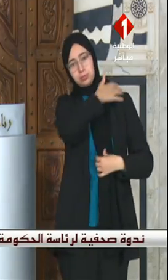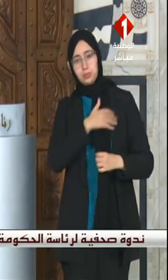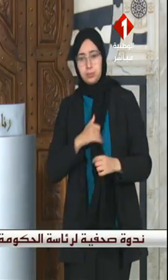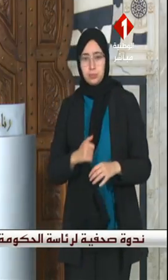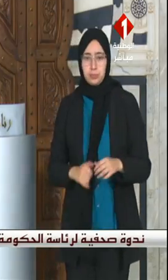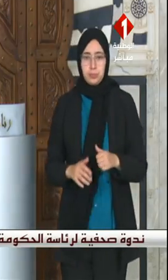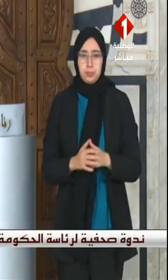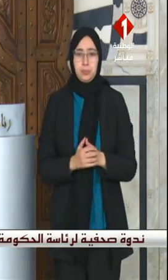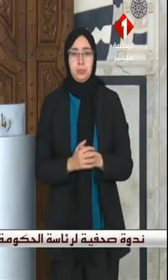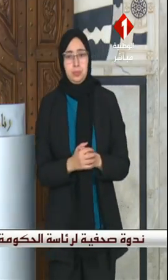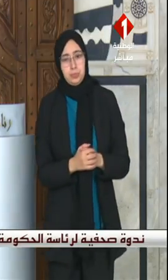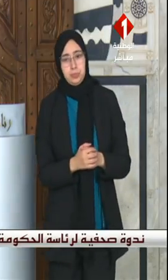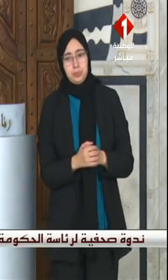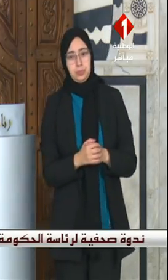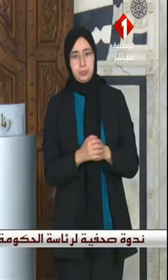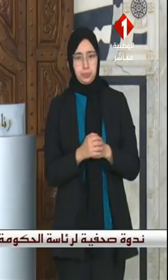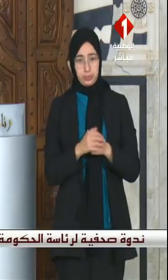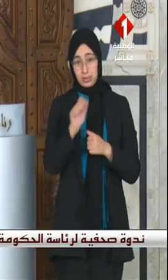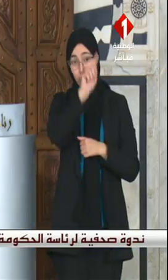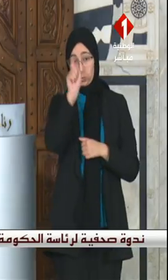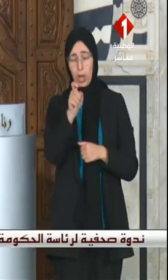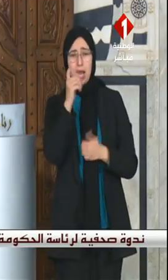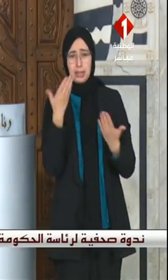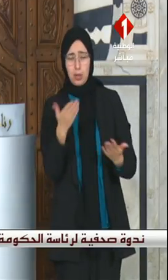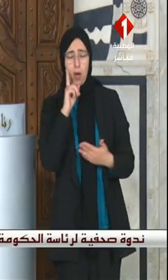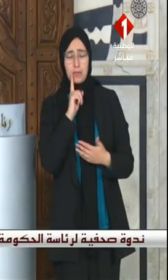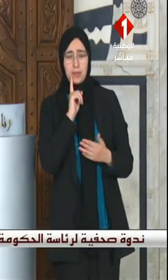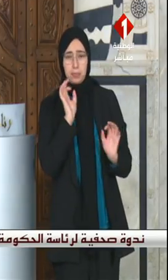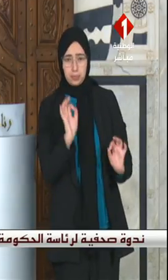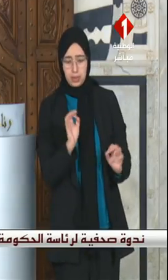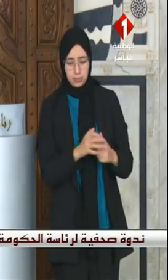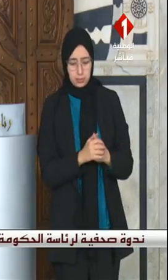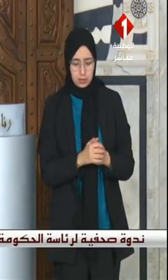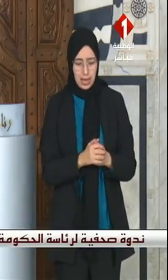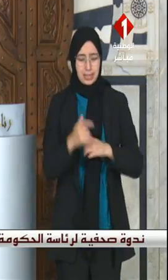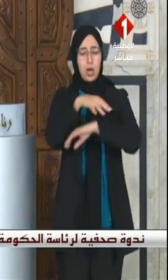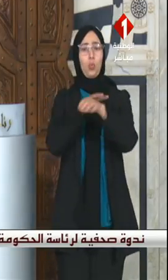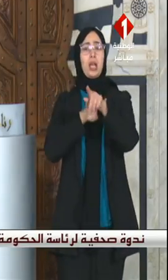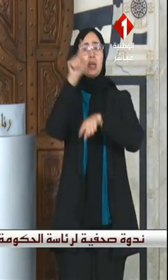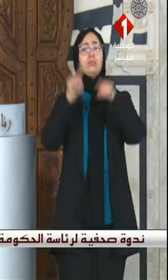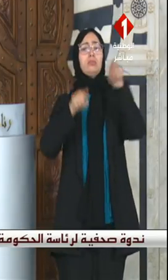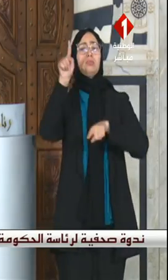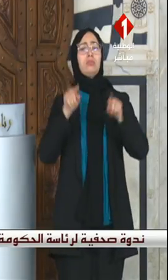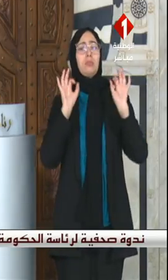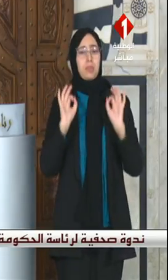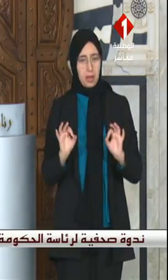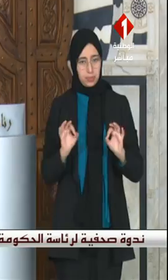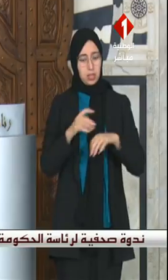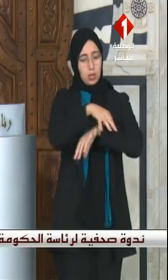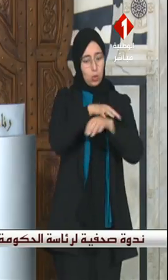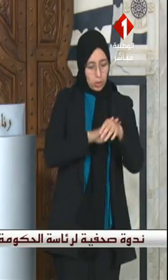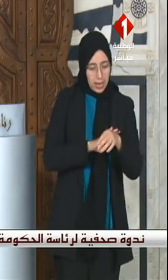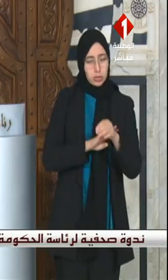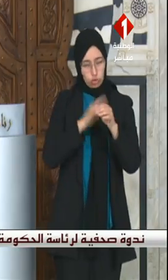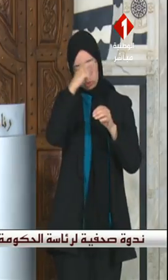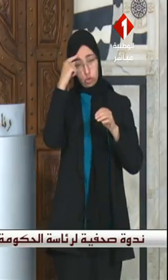كما أنت سألتني سؤال على بالنسبة لتصنيف الجهات، كما قلت لك فما عدة جهات